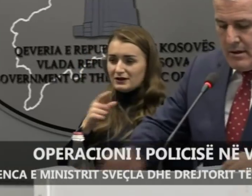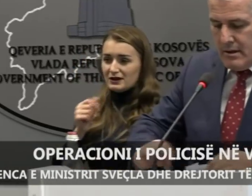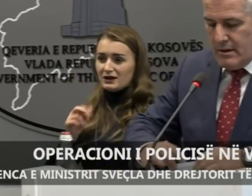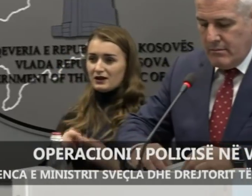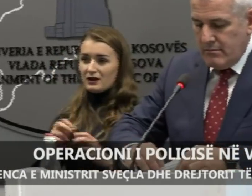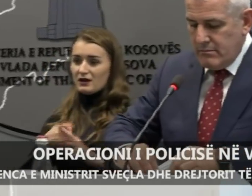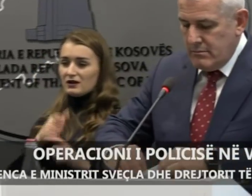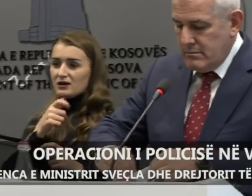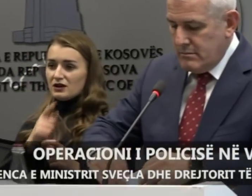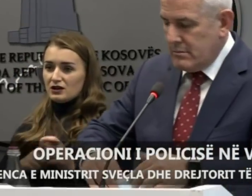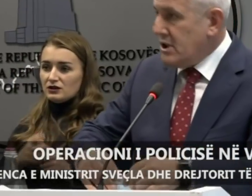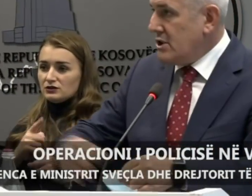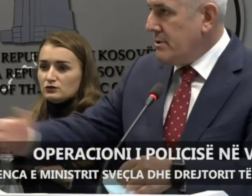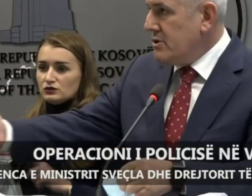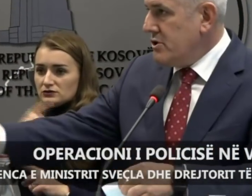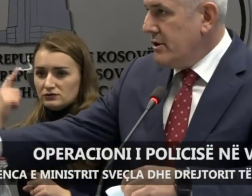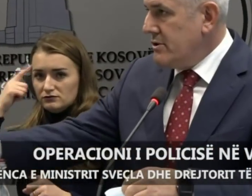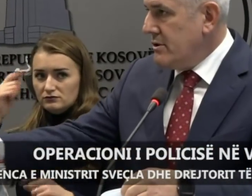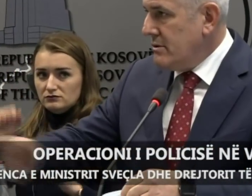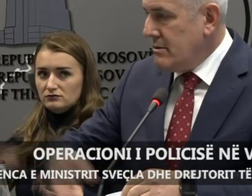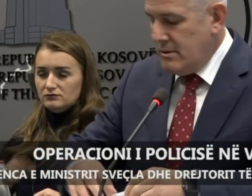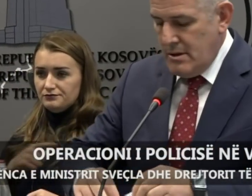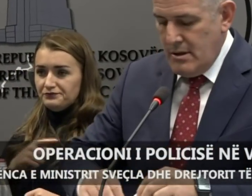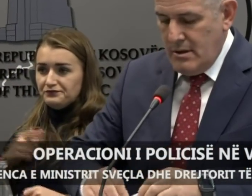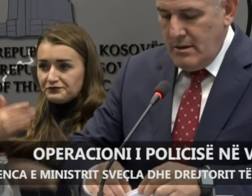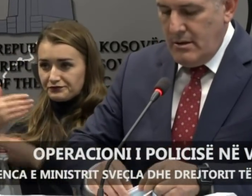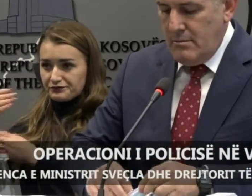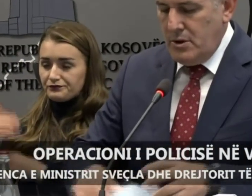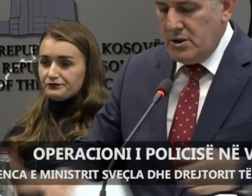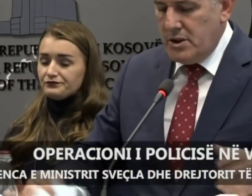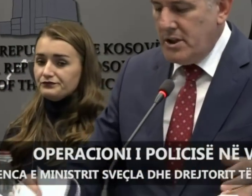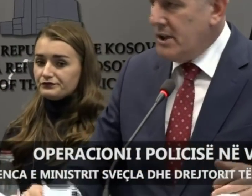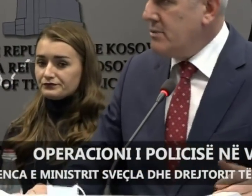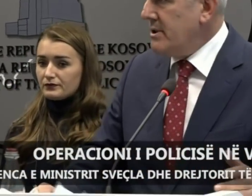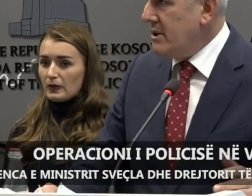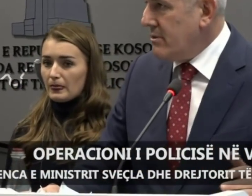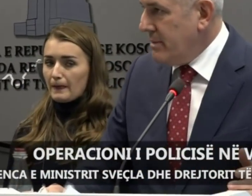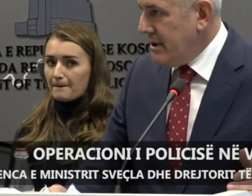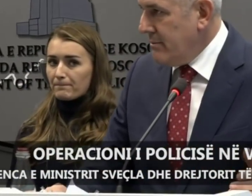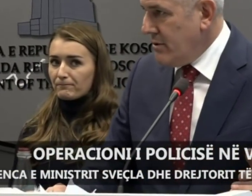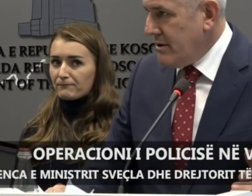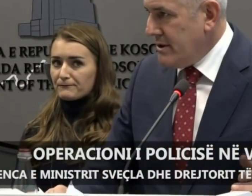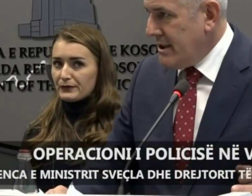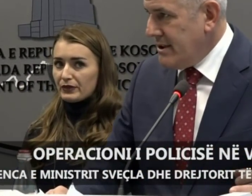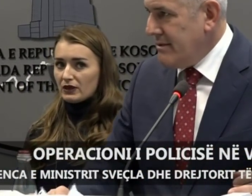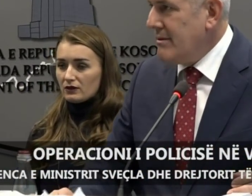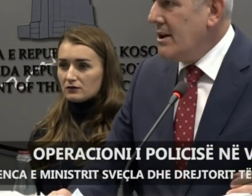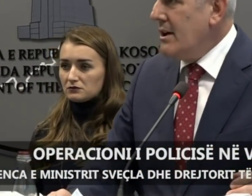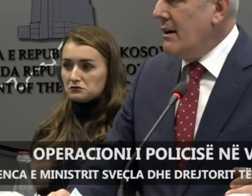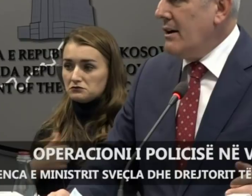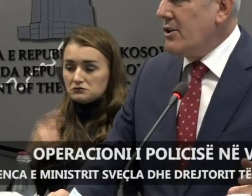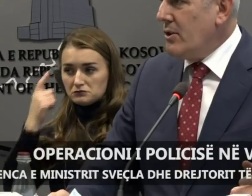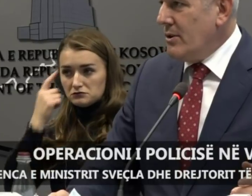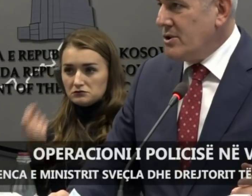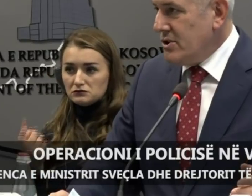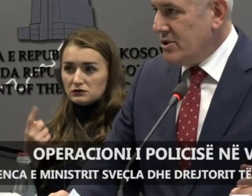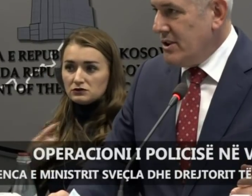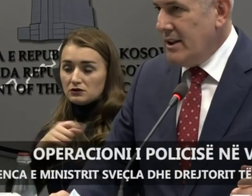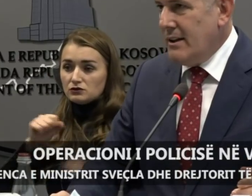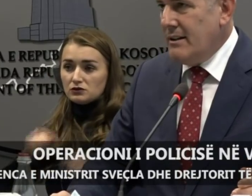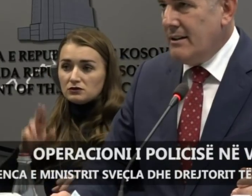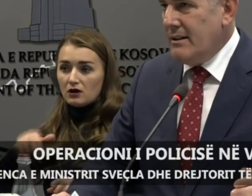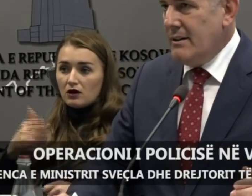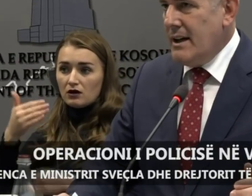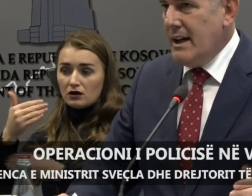Veri. Tash po ndëgjoj që Ministri Zhakish pas ka kompanimi, o thonë të drejtën, kjo është